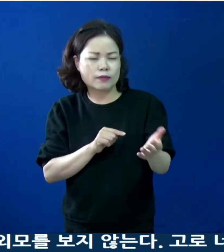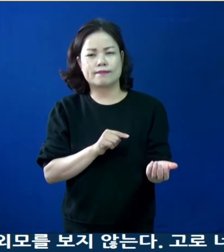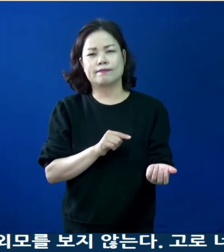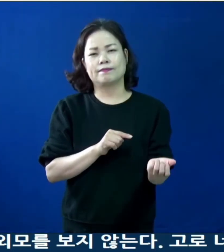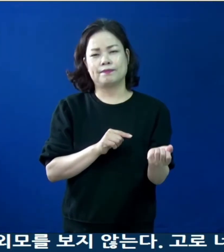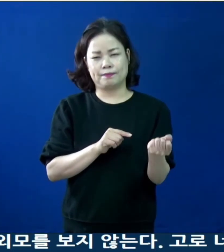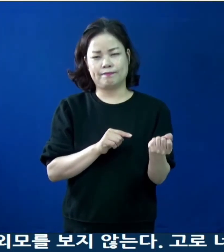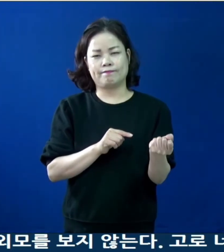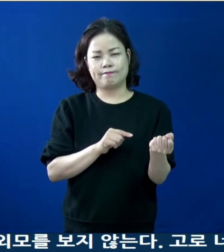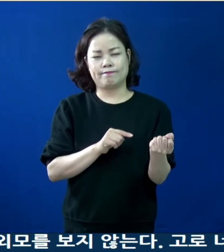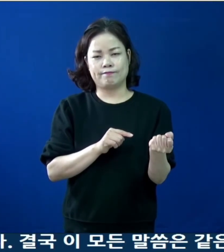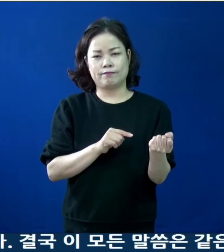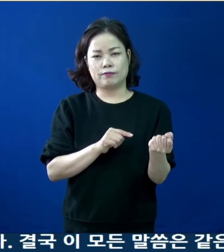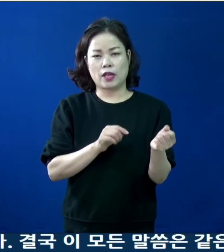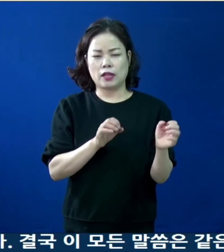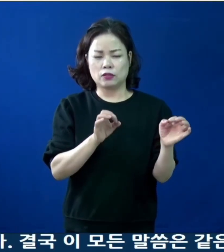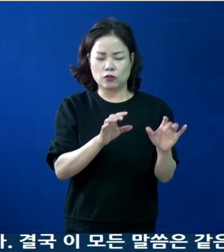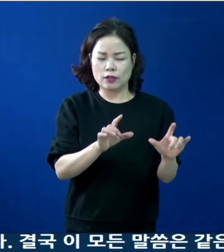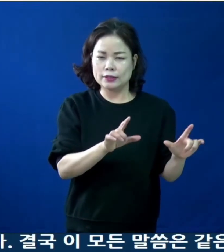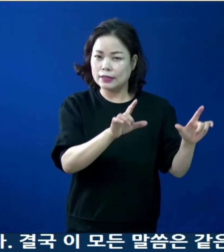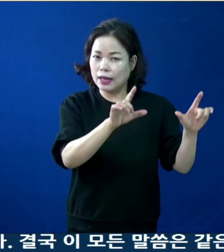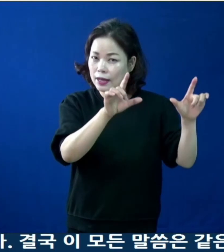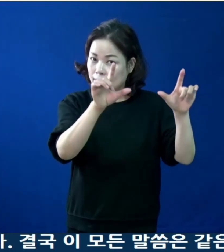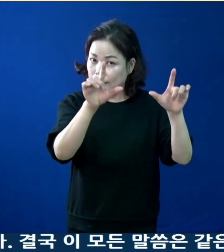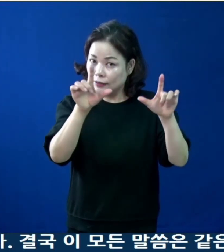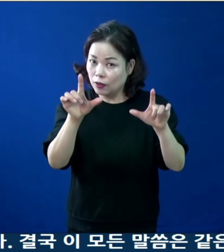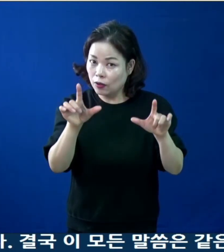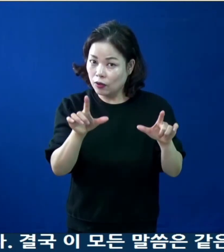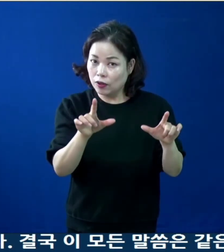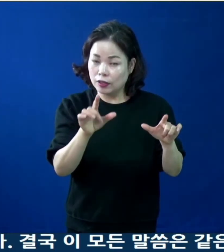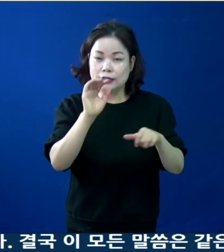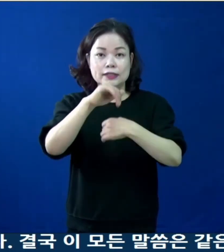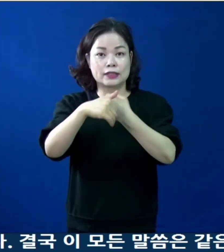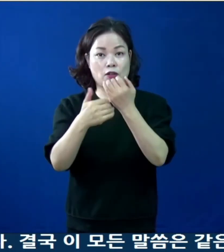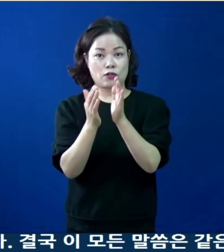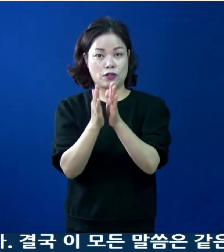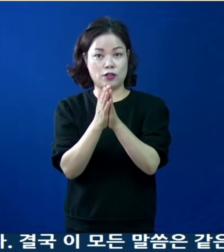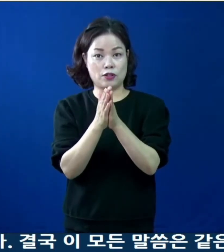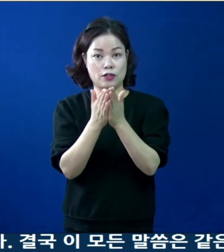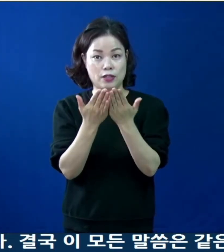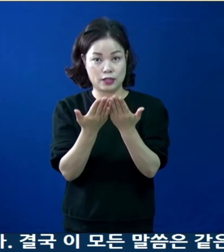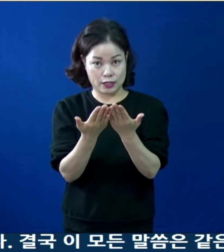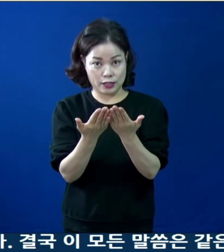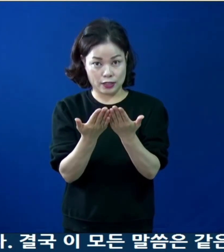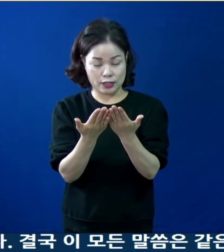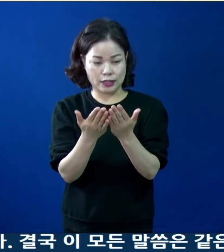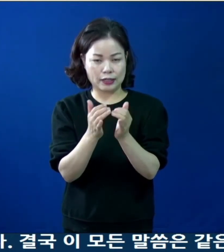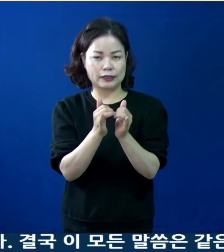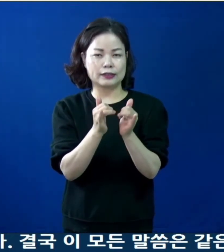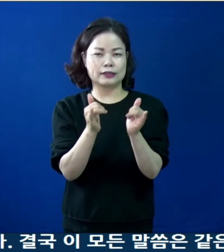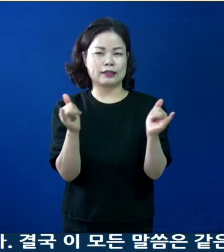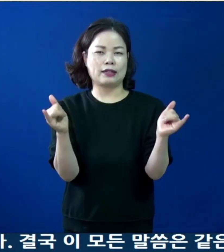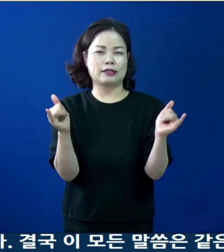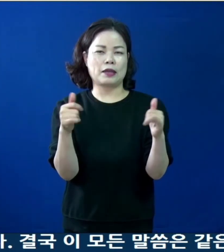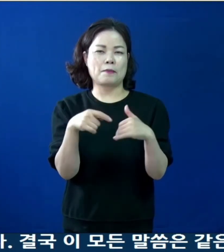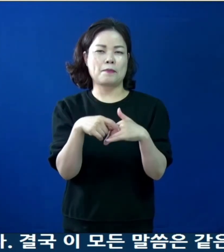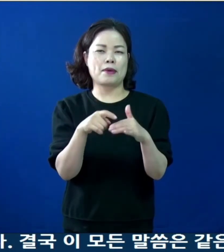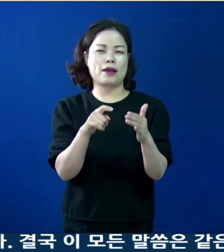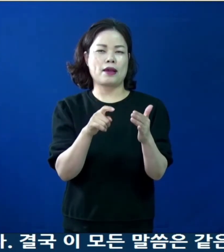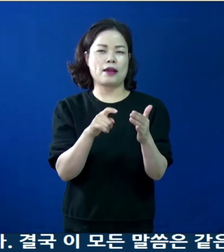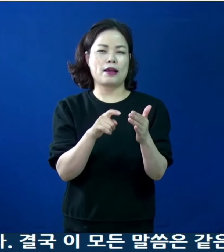가지고 순간을 사는 거예요. 성경에는 사람에게